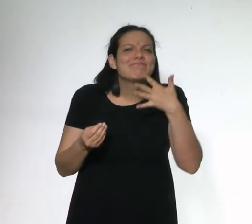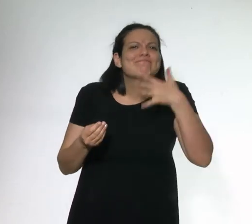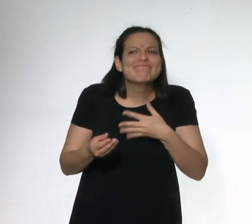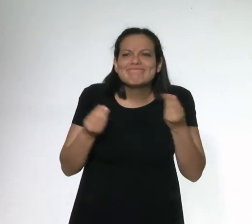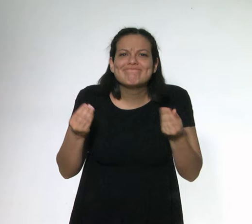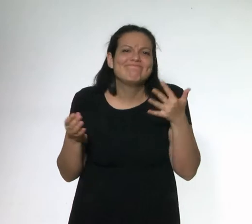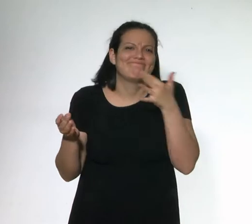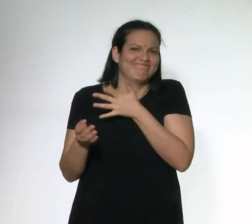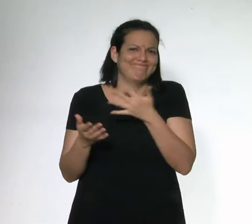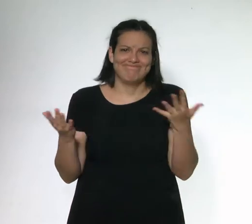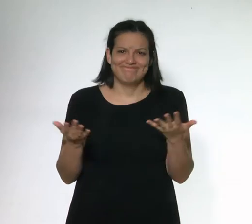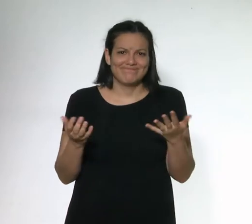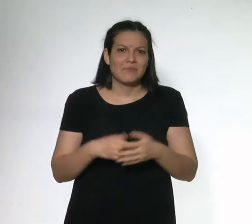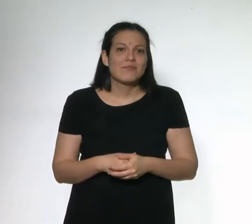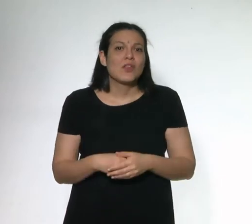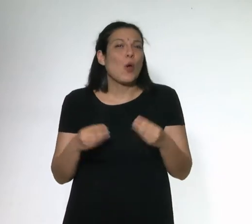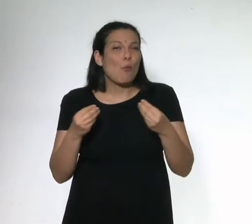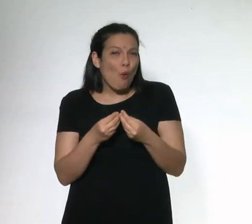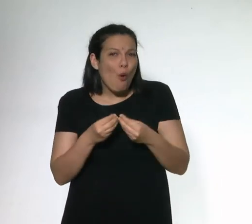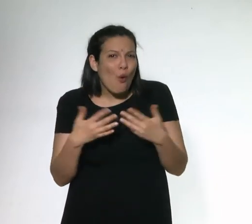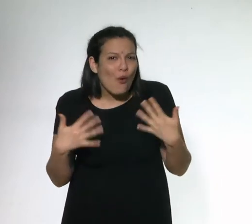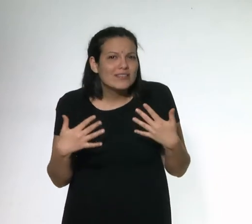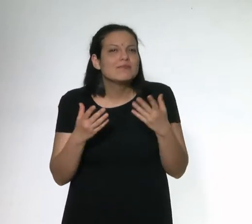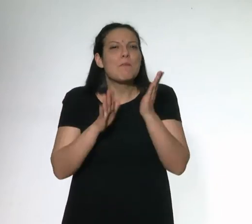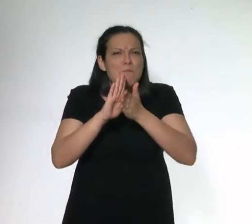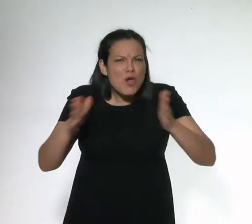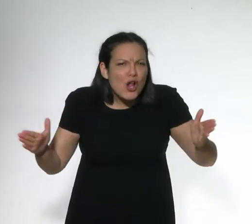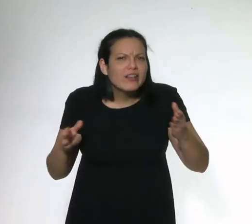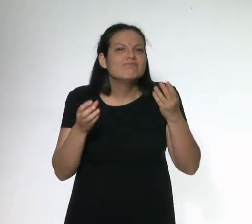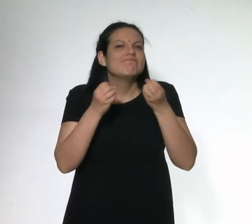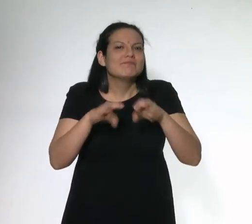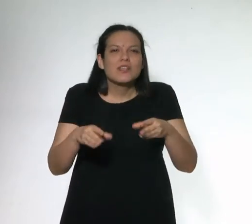violencia comienza con pequeñas agresiones que luego se van haciendo más graves.